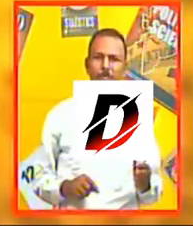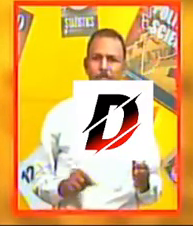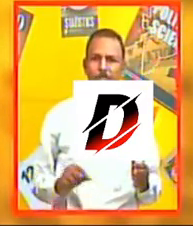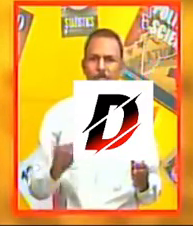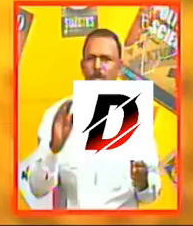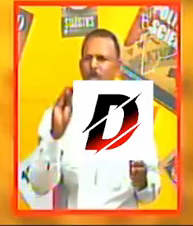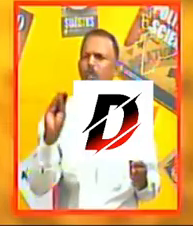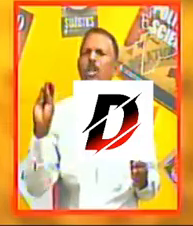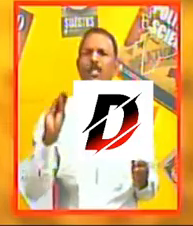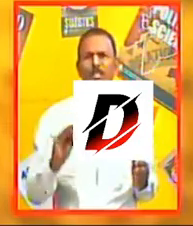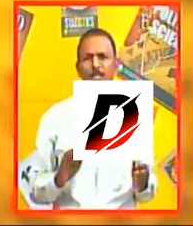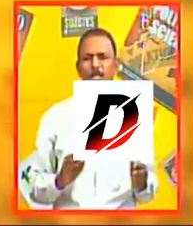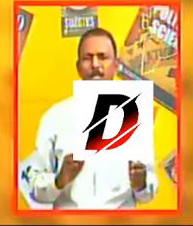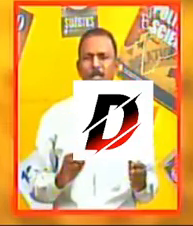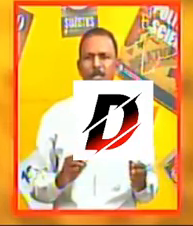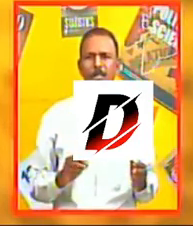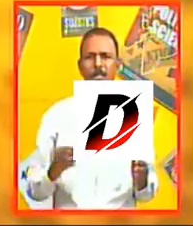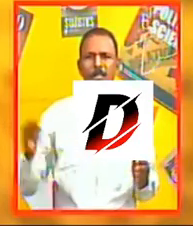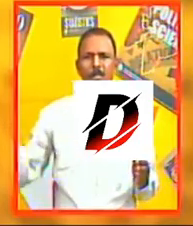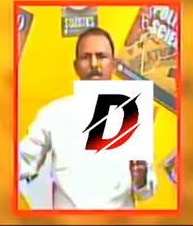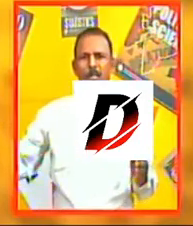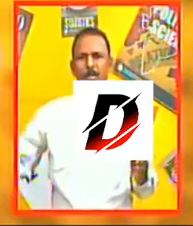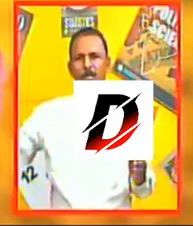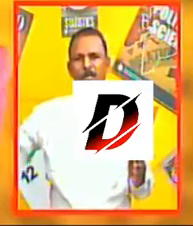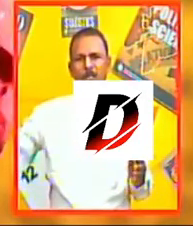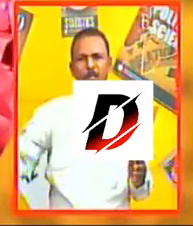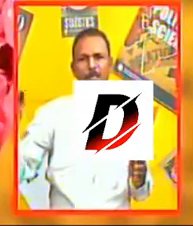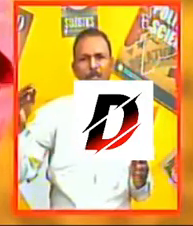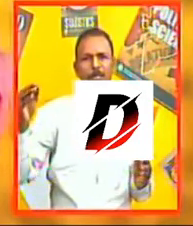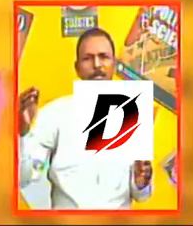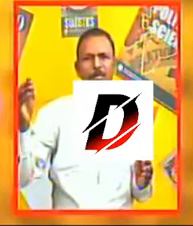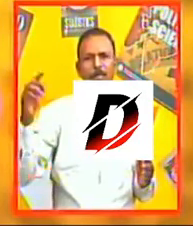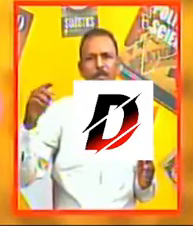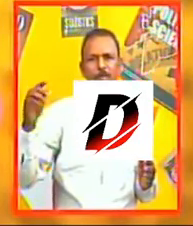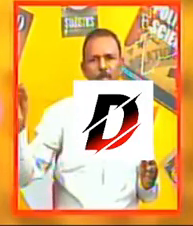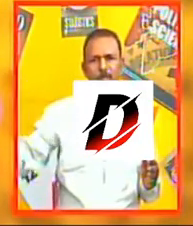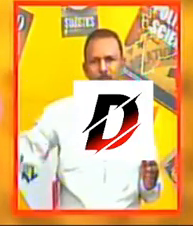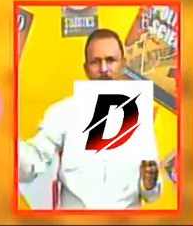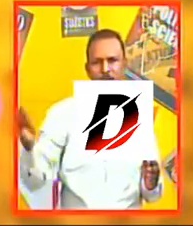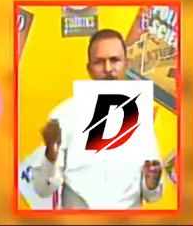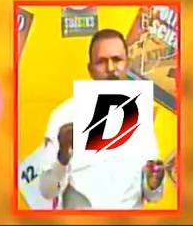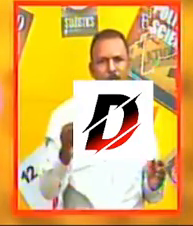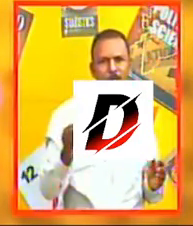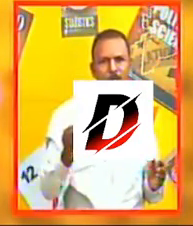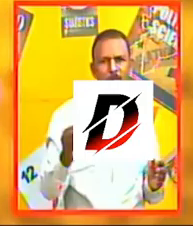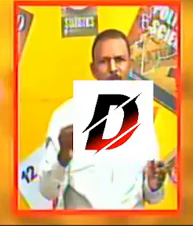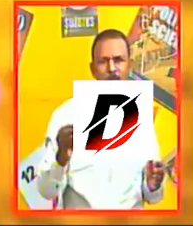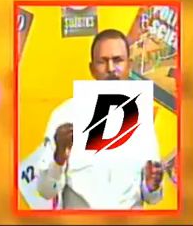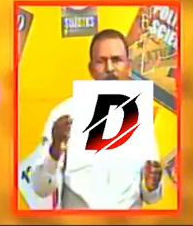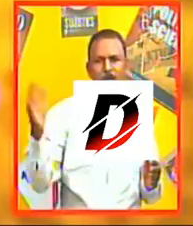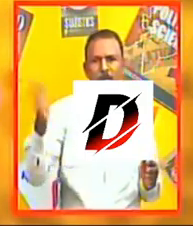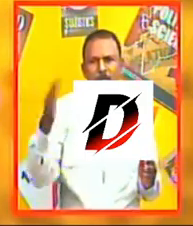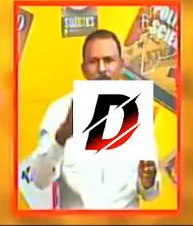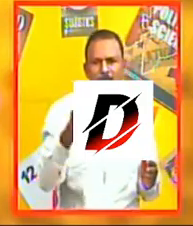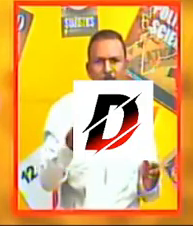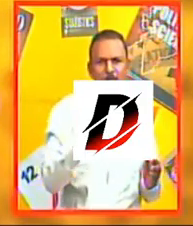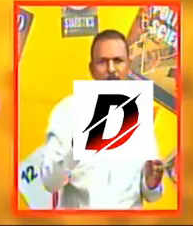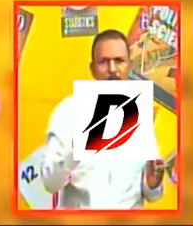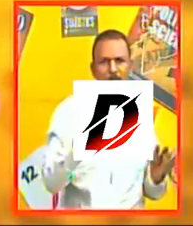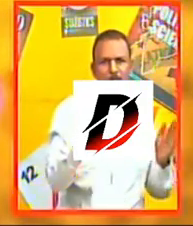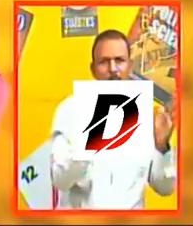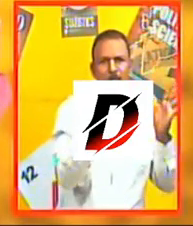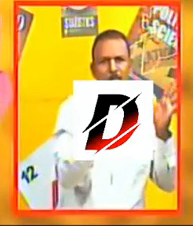நம்ம வரைஞ்சிக்கிறோம். சிம்பிளானதான். இப்போ இந்த பக்கம் இருக்கும் பொழுது பார்த்தா இப்படி வருகிறோம் பார்த்தீங்களா, இந்த பக்கம் காற்று